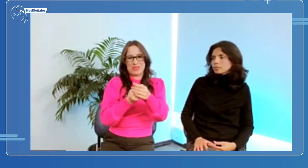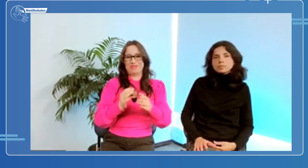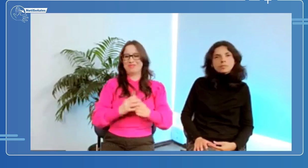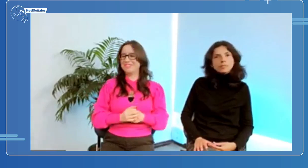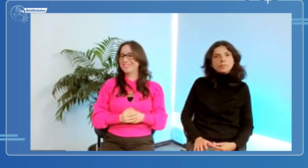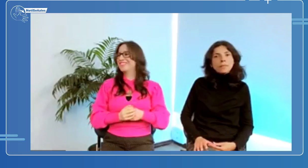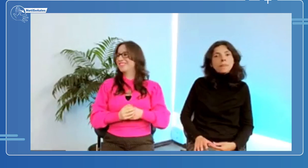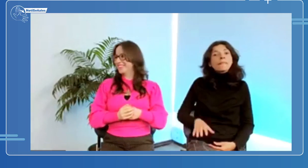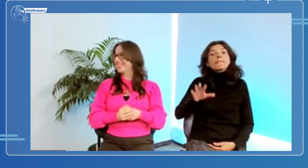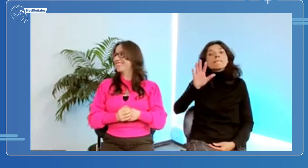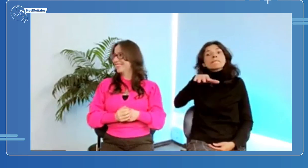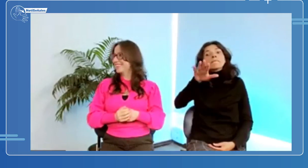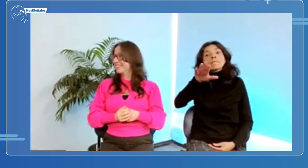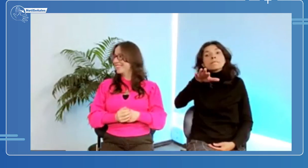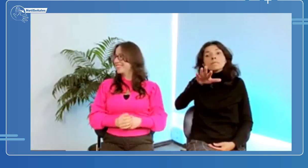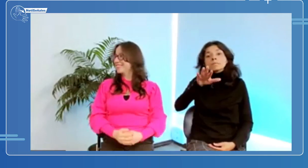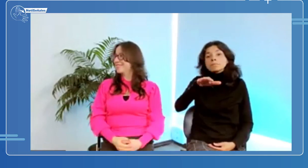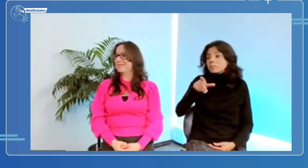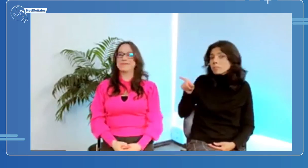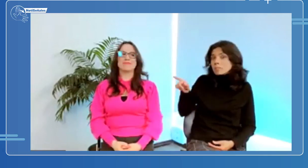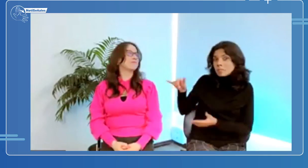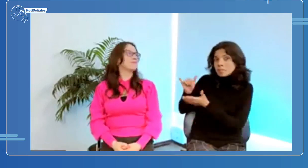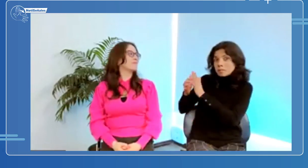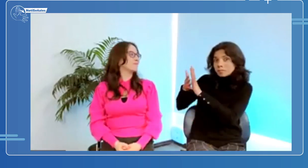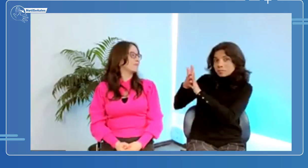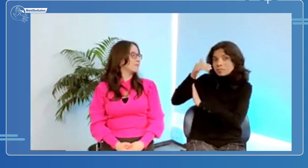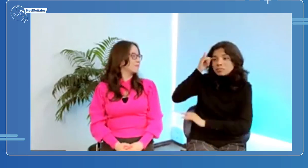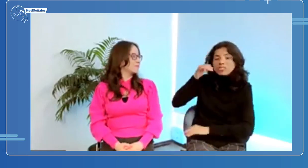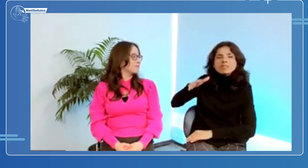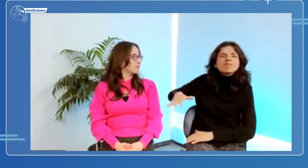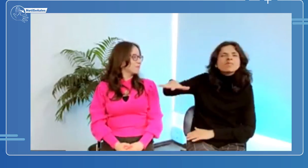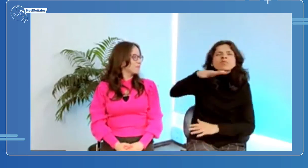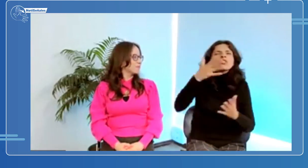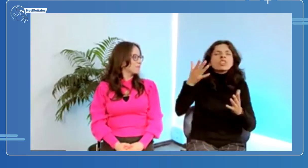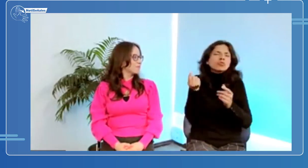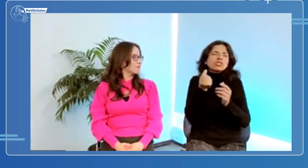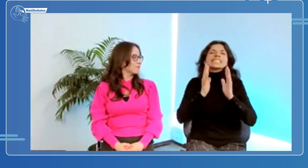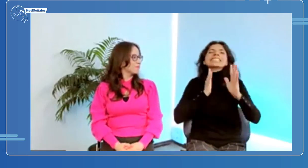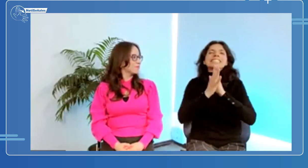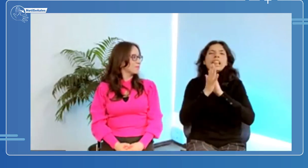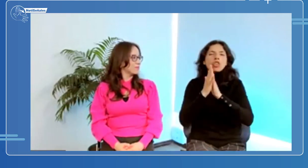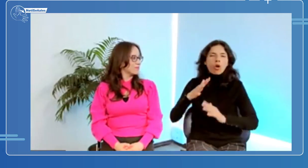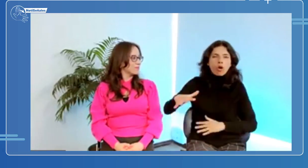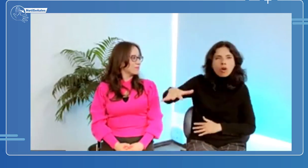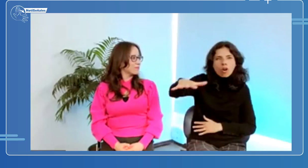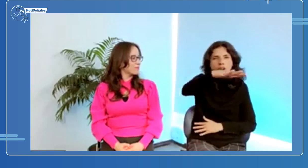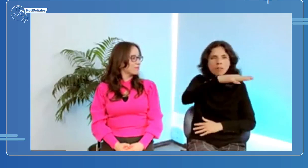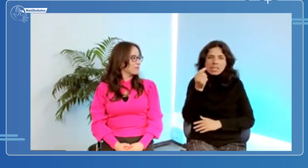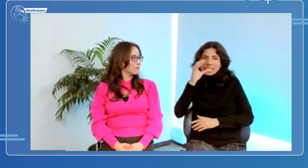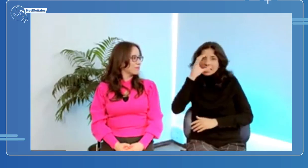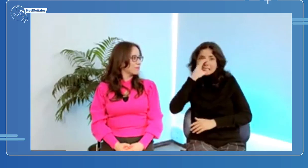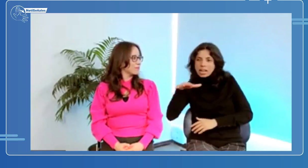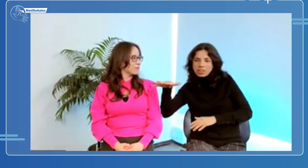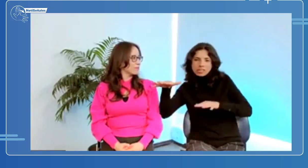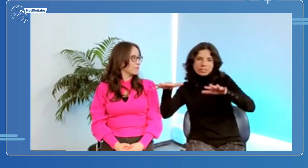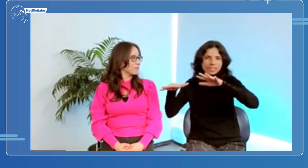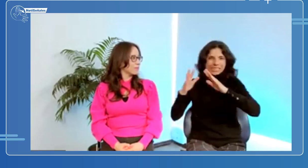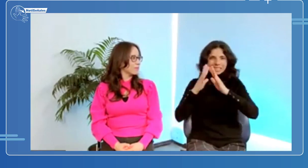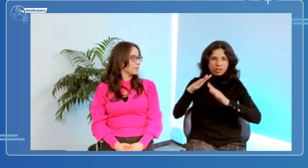persona sorda que se acerca. Estamos implementando nuestra inclusión. También, como les explica mi compañera, es en Chapinero, o